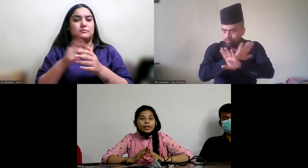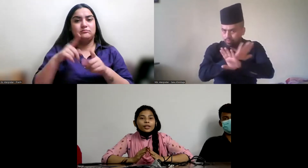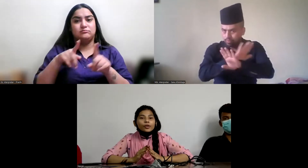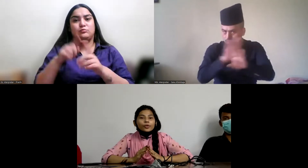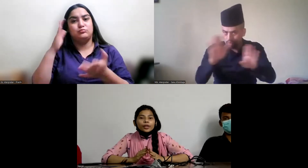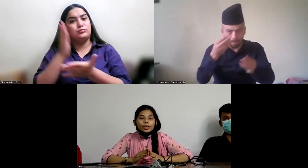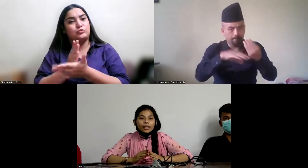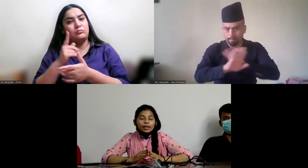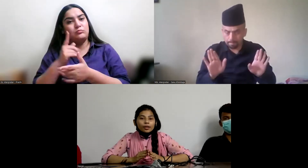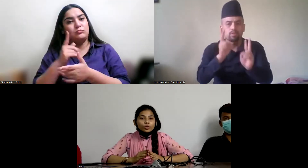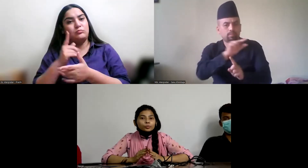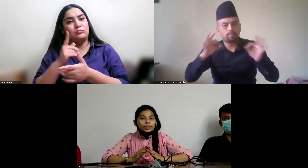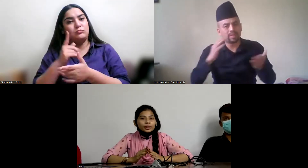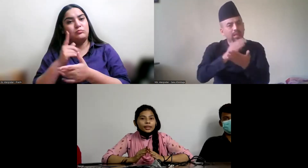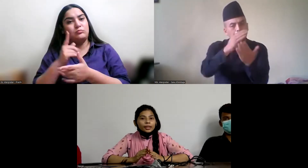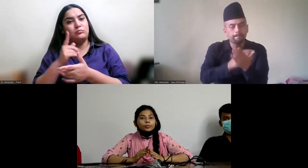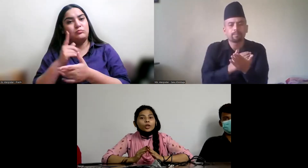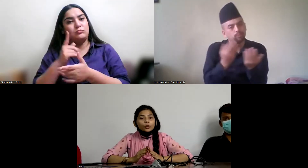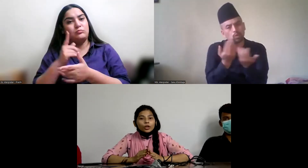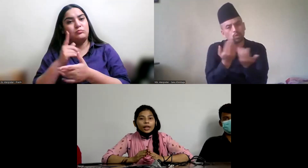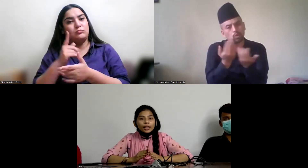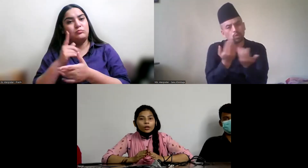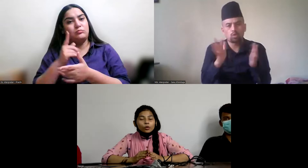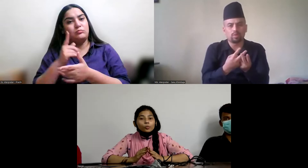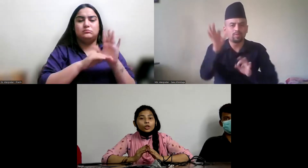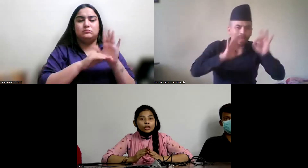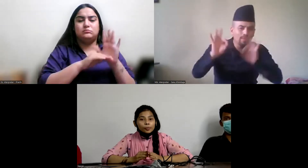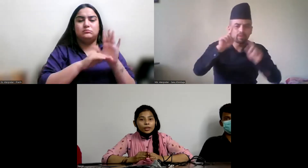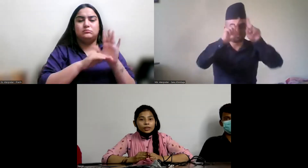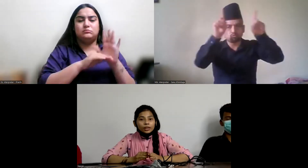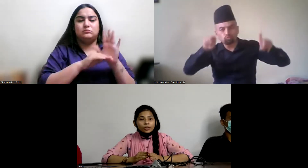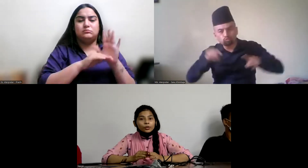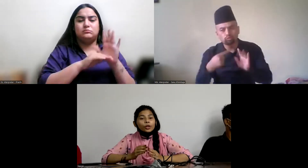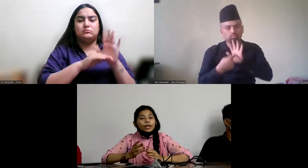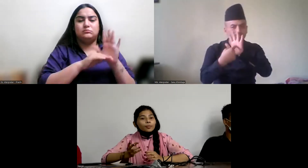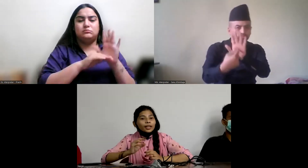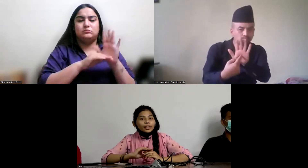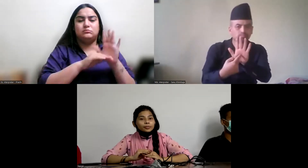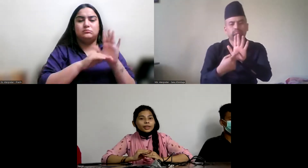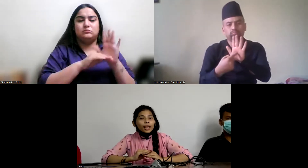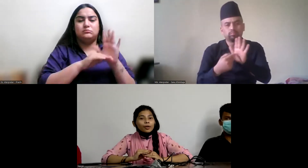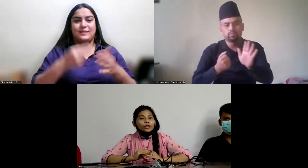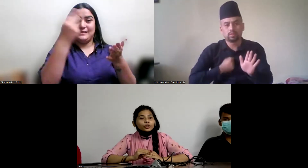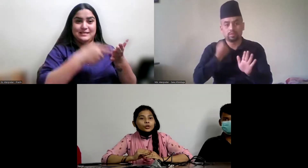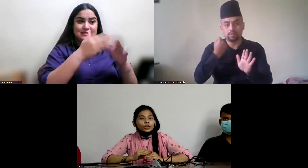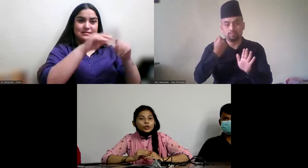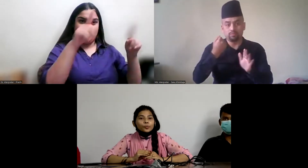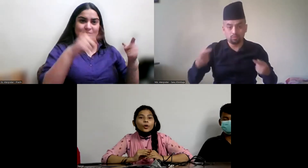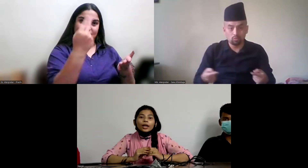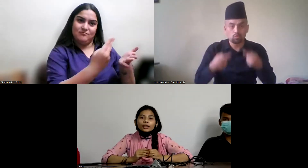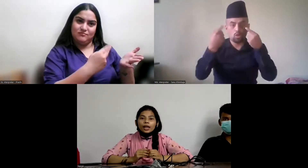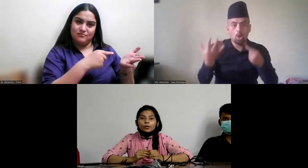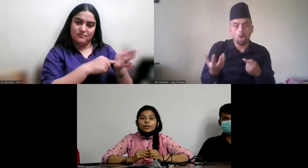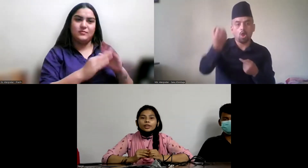आदि पर विभिन्न कार्यक्रमों जैसे कि नुक्कड़ नाटकों, पोस्टर प्रदर्शनियों के माध्यम से अपनी चुनौतियों